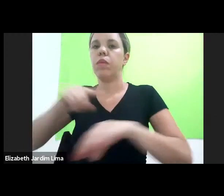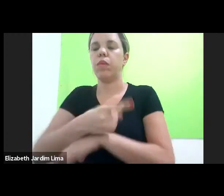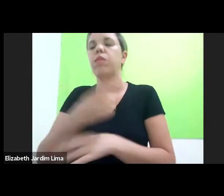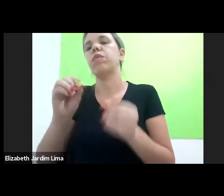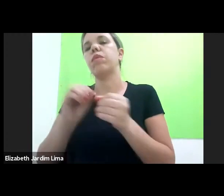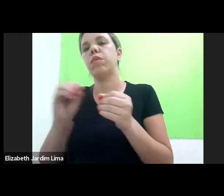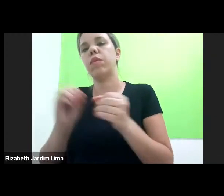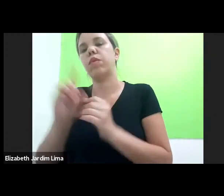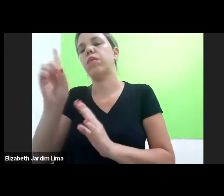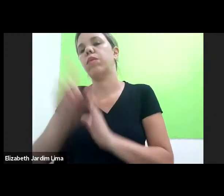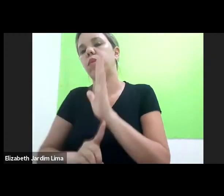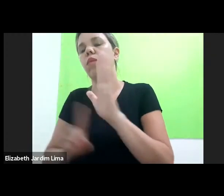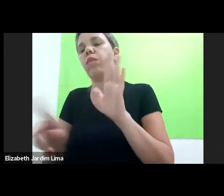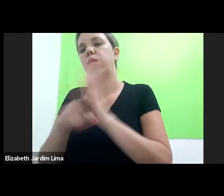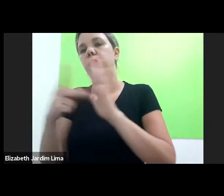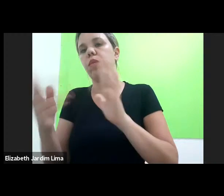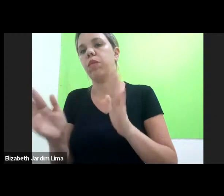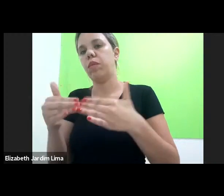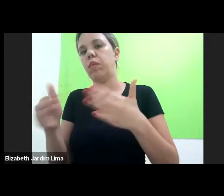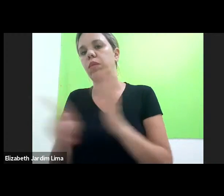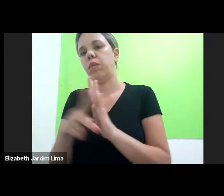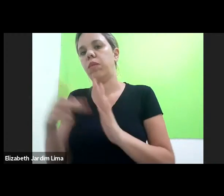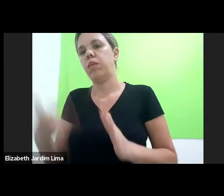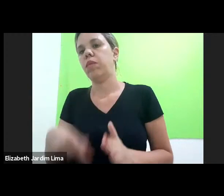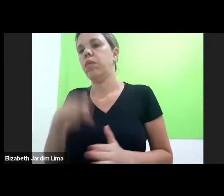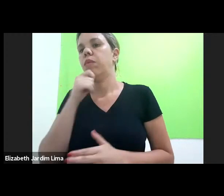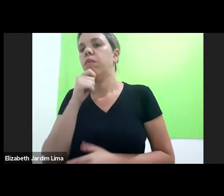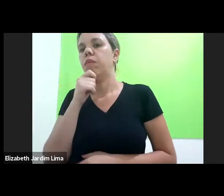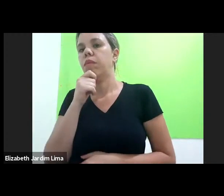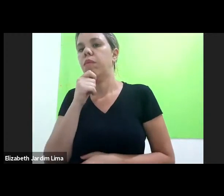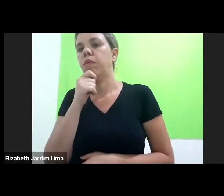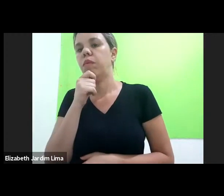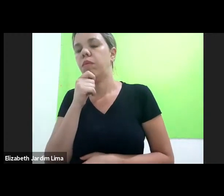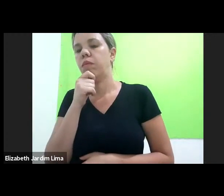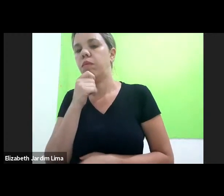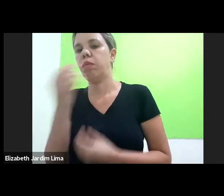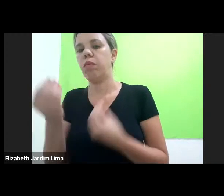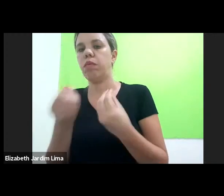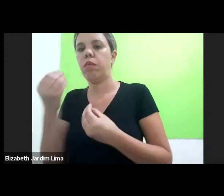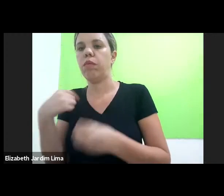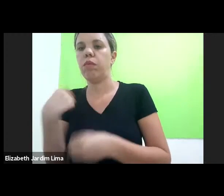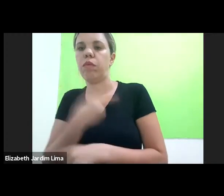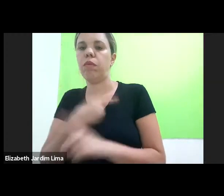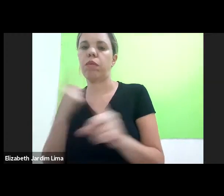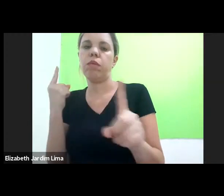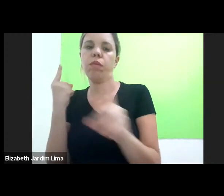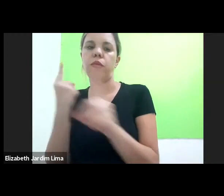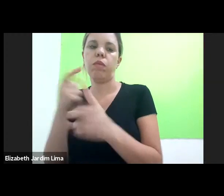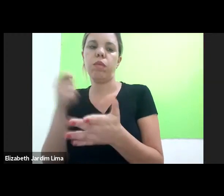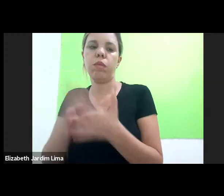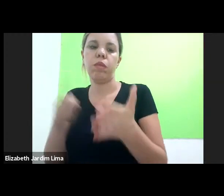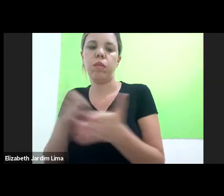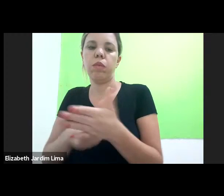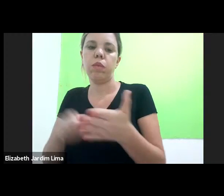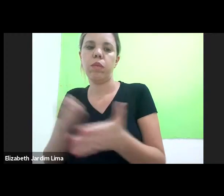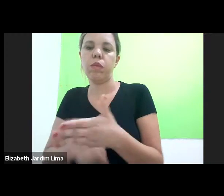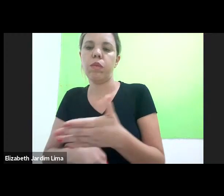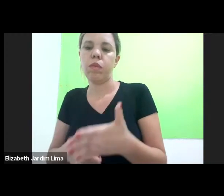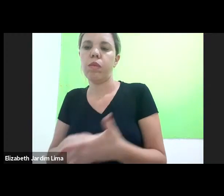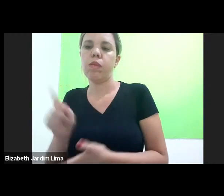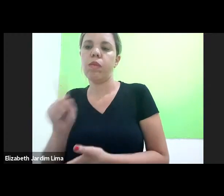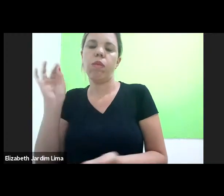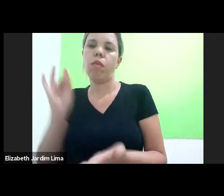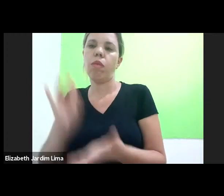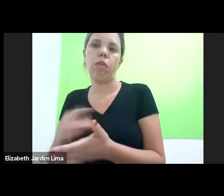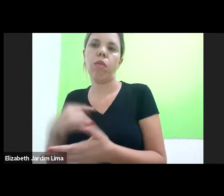direitos específicos. E isso ainda é uma forma ainda que a gente encontra de resistências, de não efetivação dos